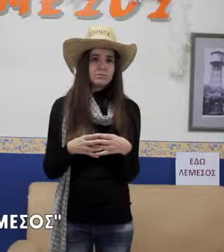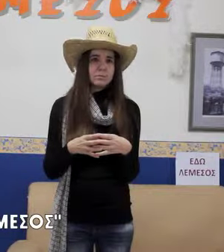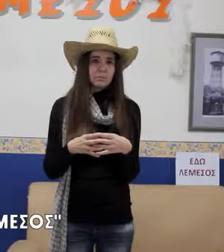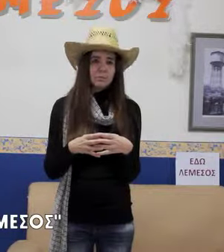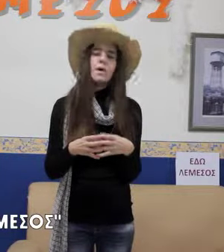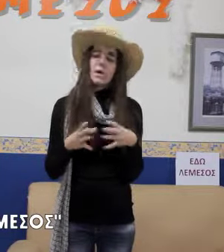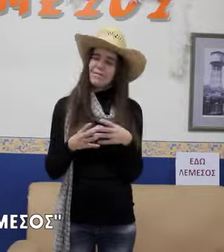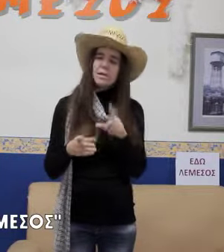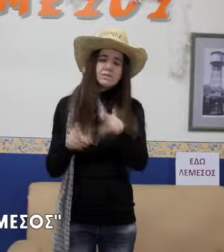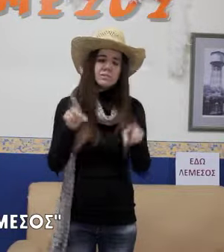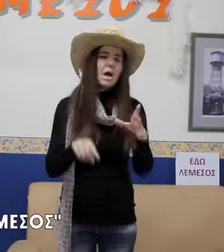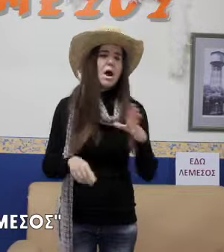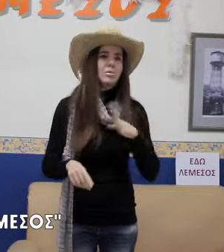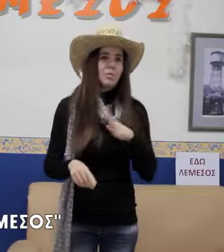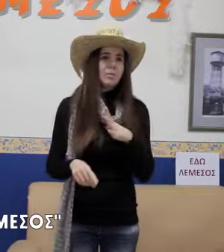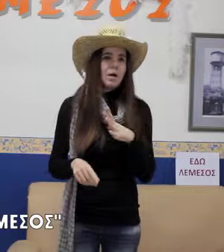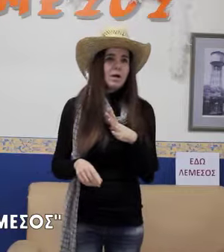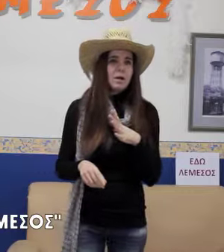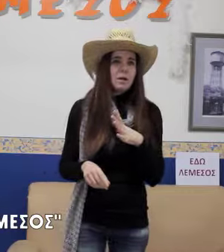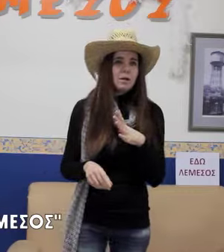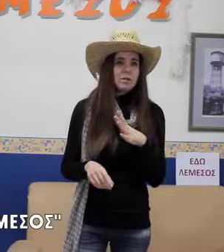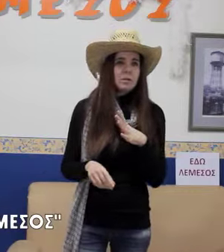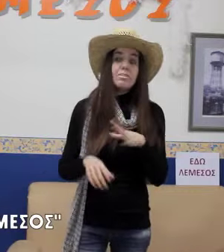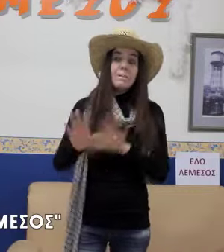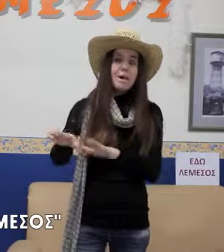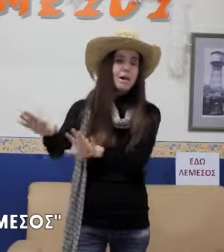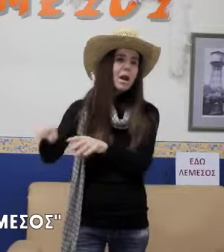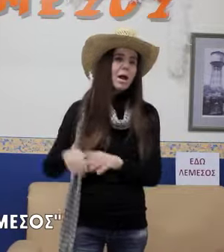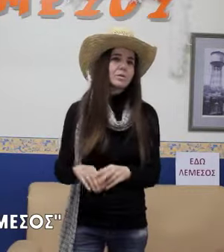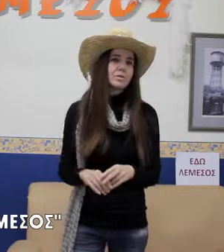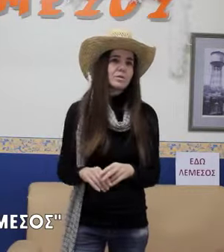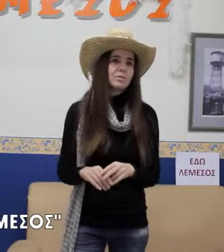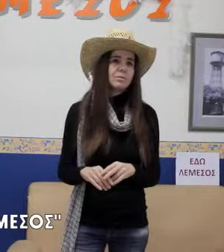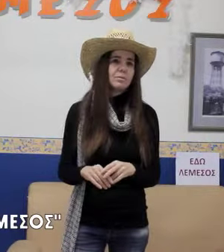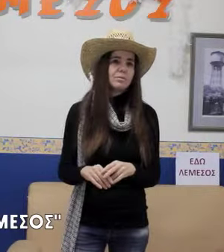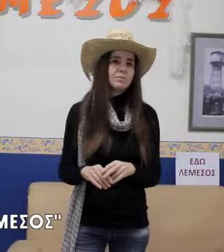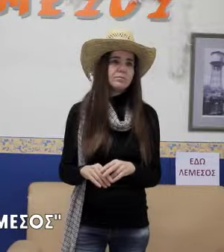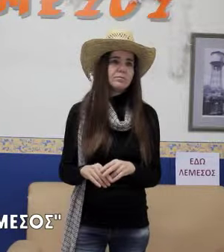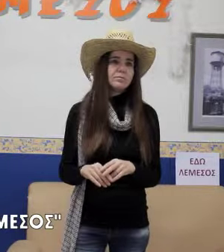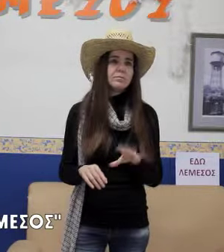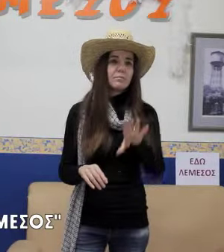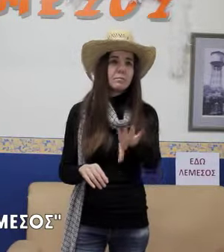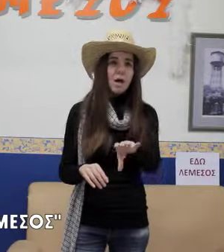άτομα που θα παρελάσουν, θα πάρουν αναμνηστικά